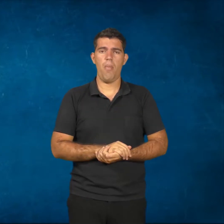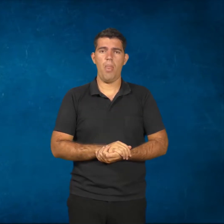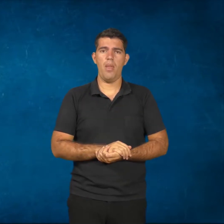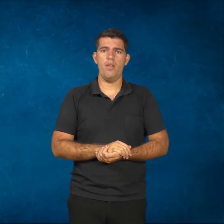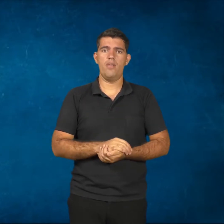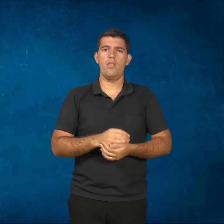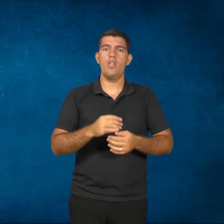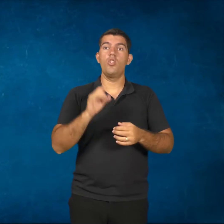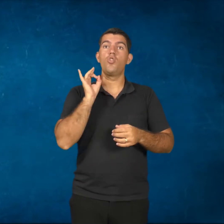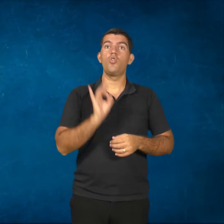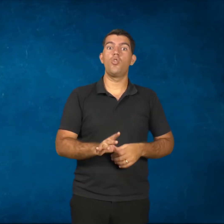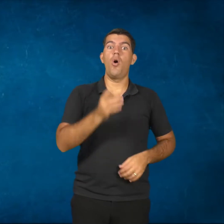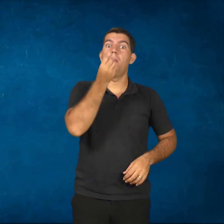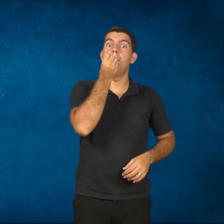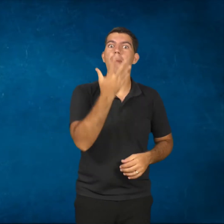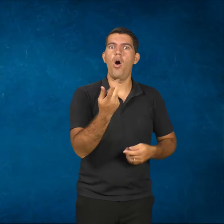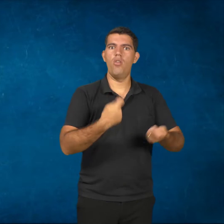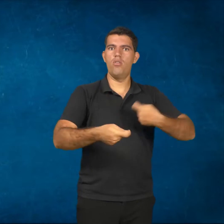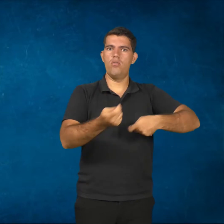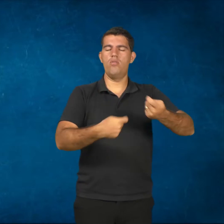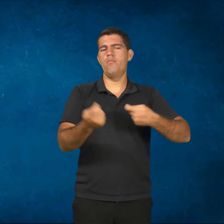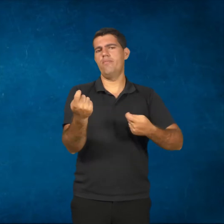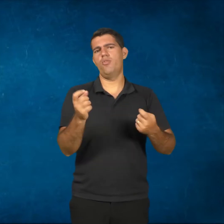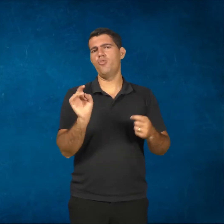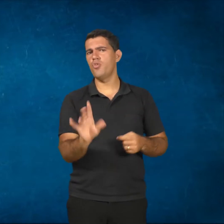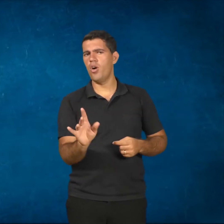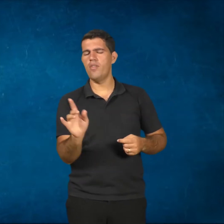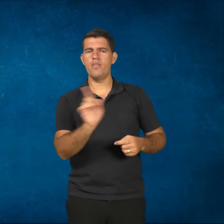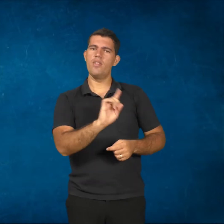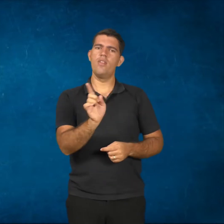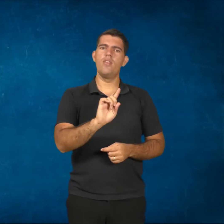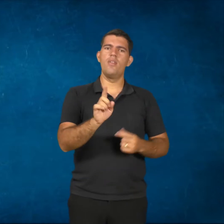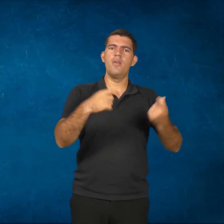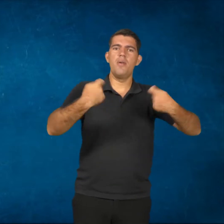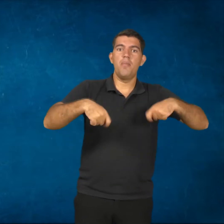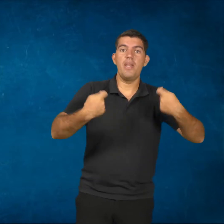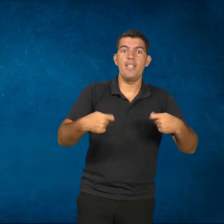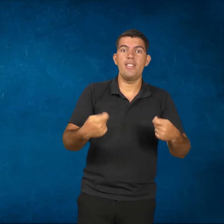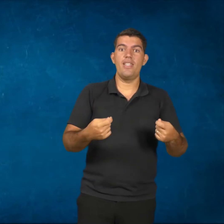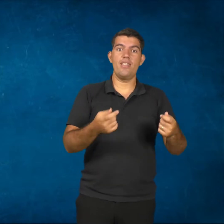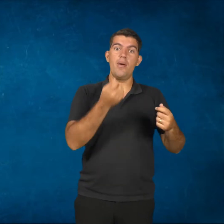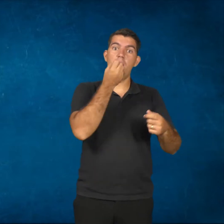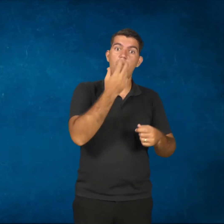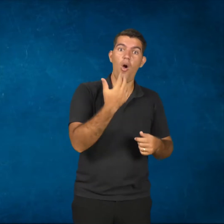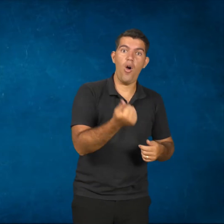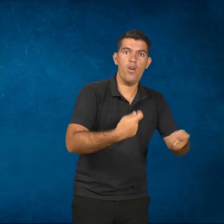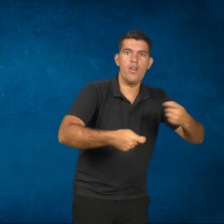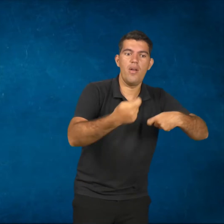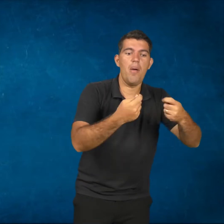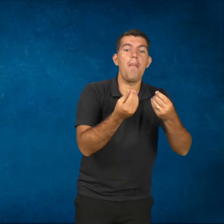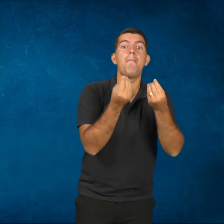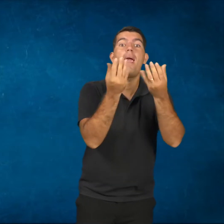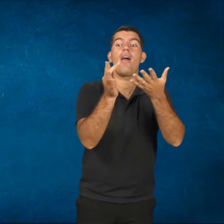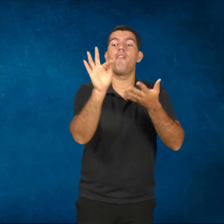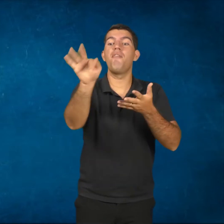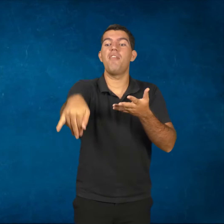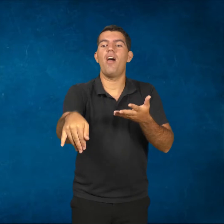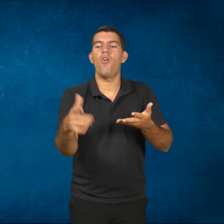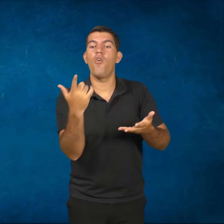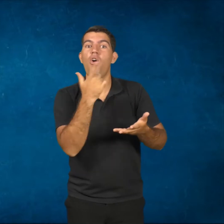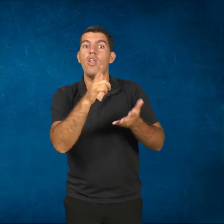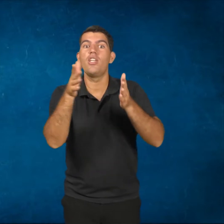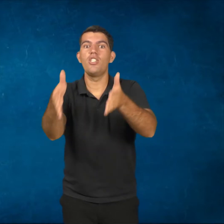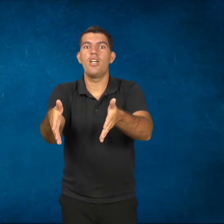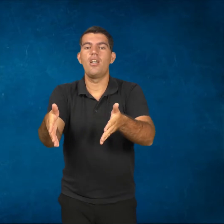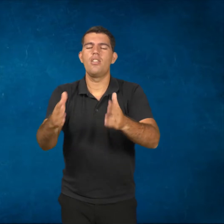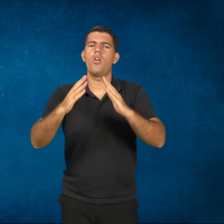Não basta ser eficiente administrativamente. É preciso ser eficiente administrativamente para alcançar que objetivo?